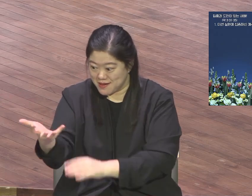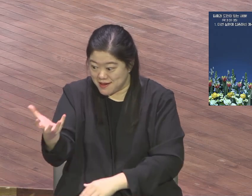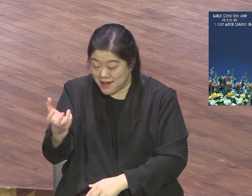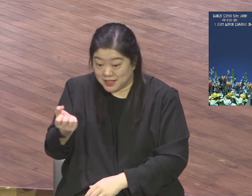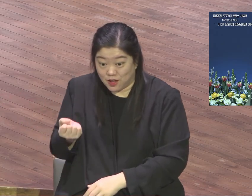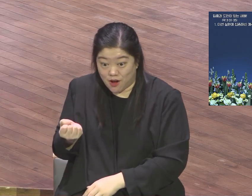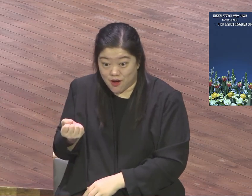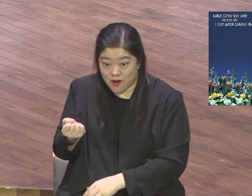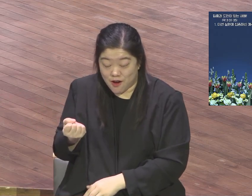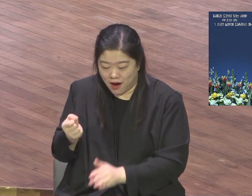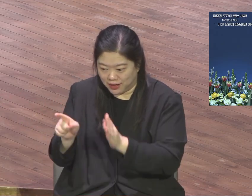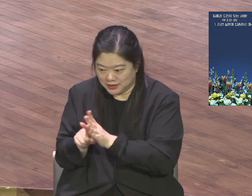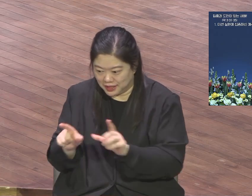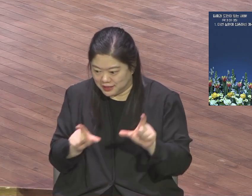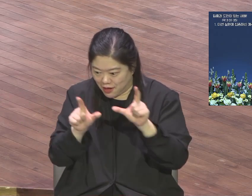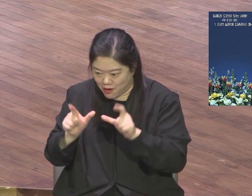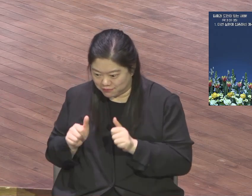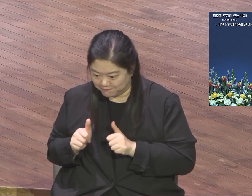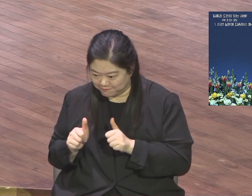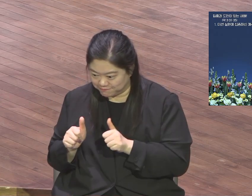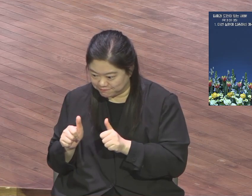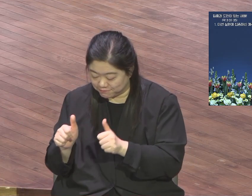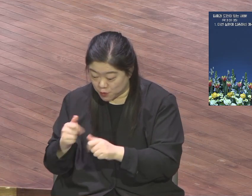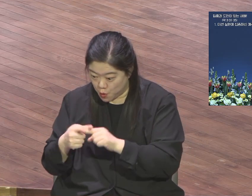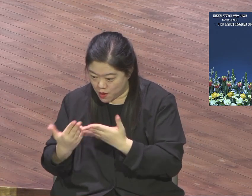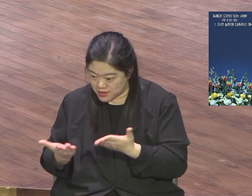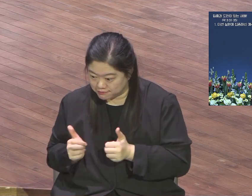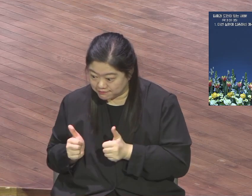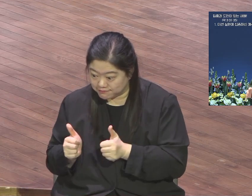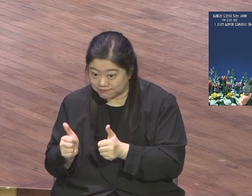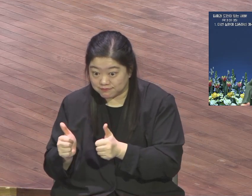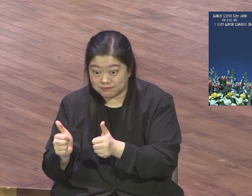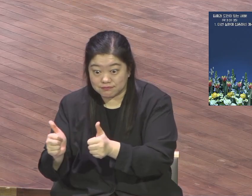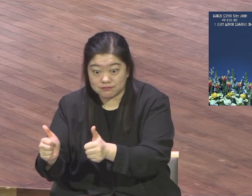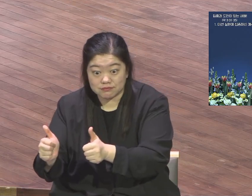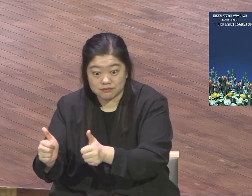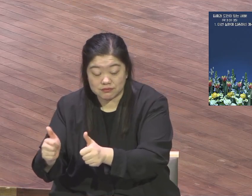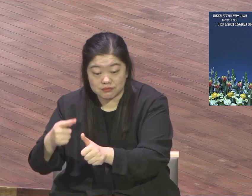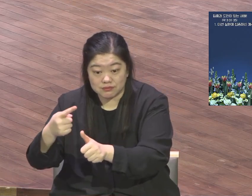사람을 위해서 주어진 미션 실현을 위해서 쫙 집중하면요